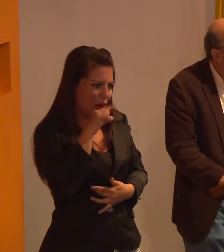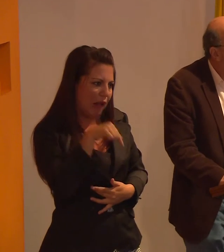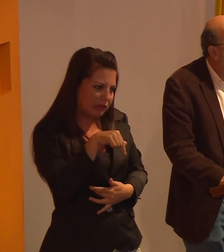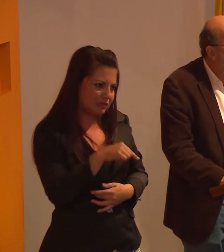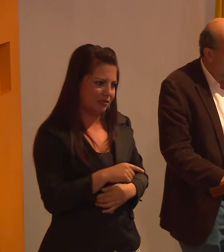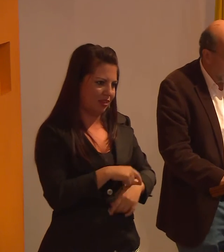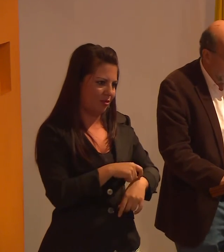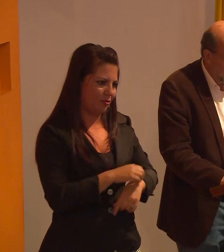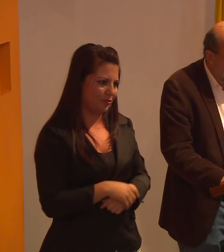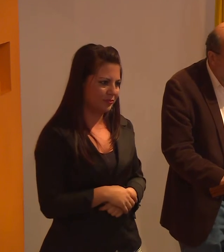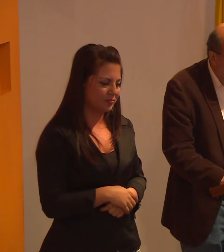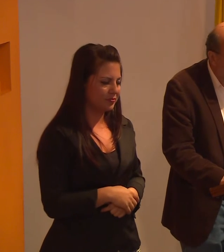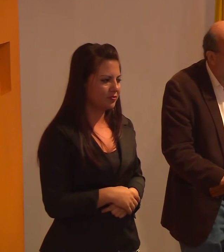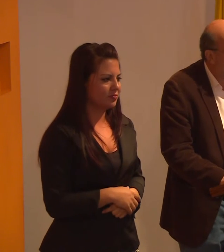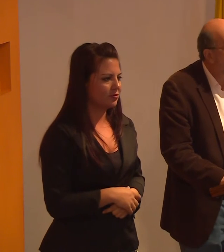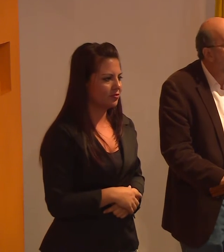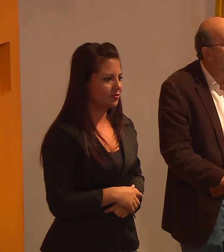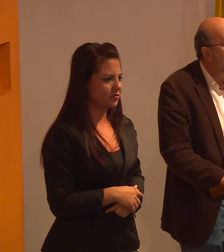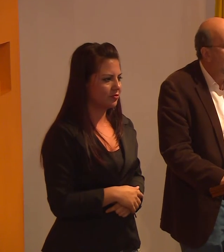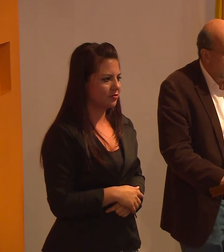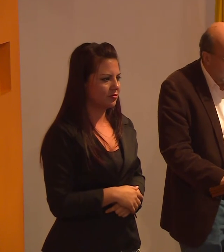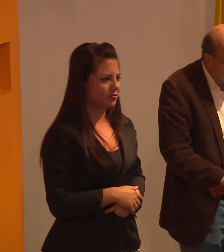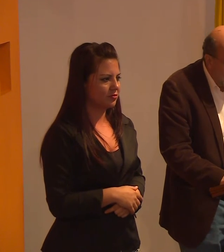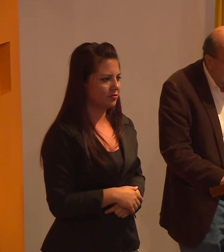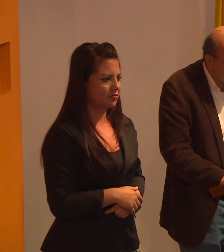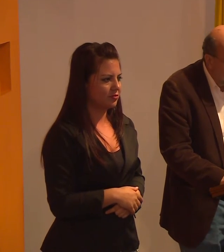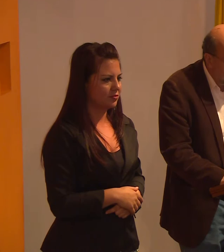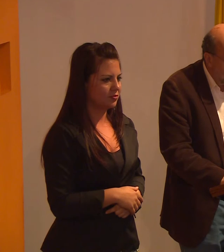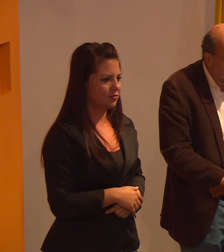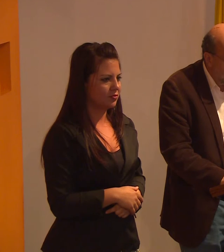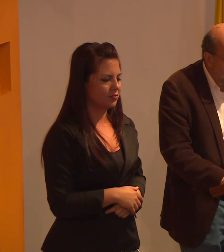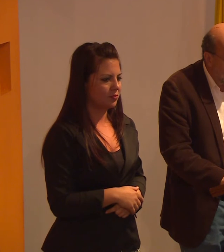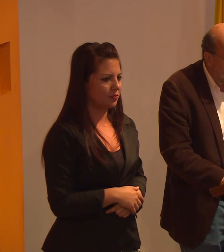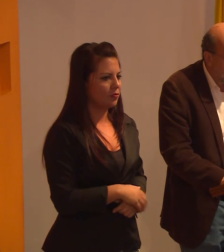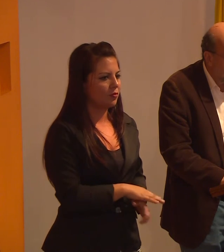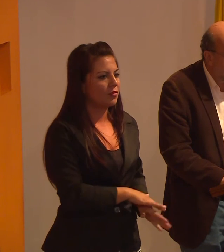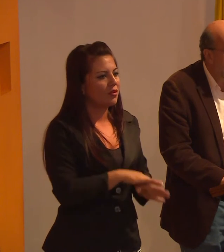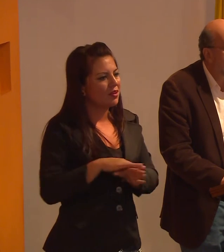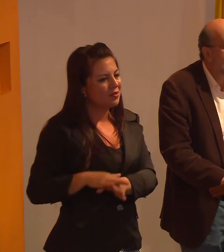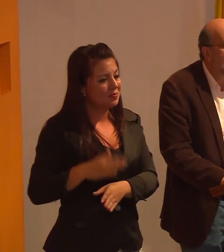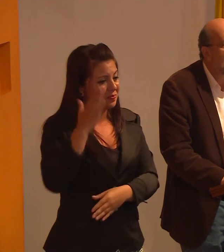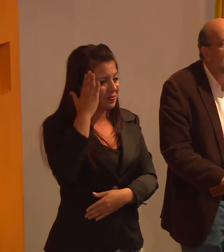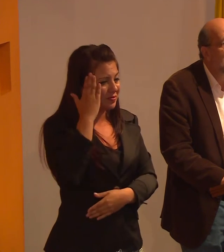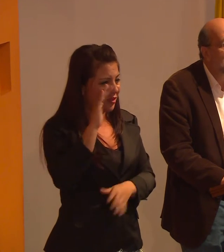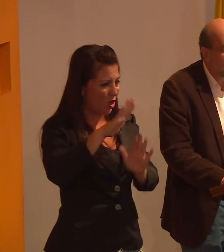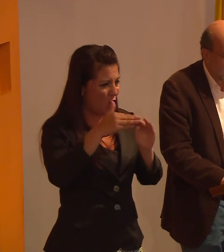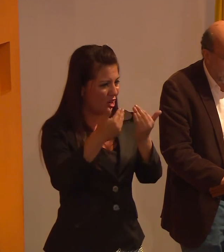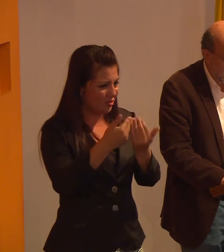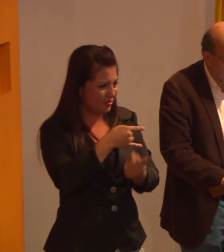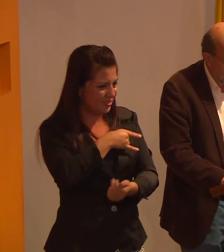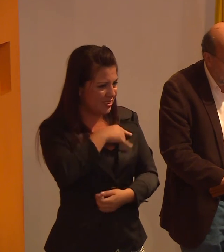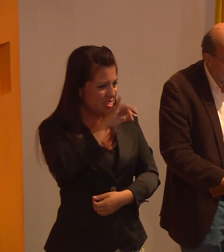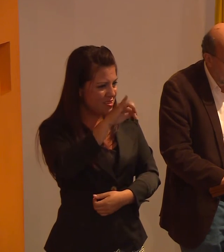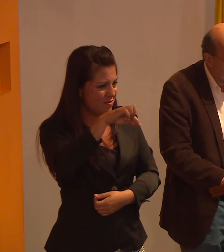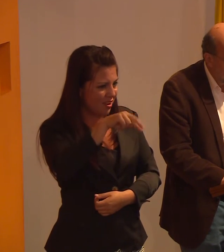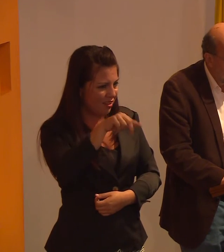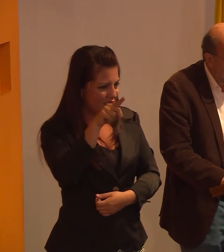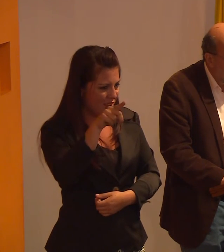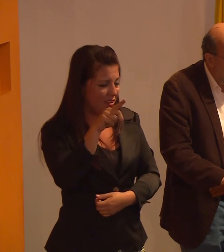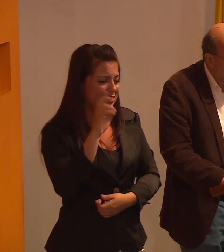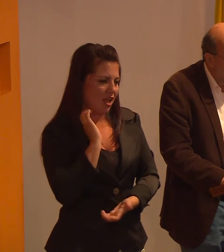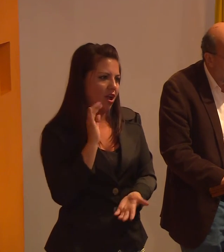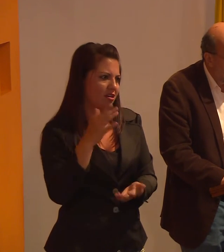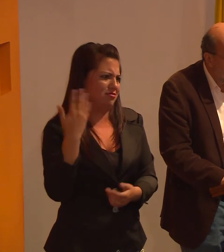En el IPN, por su parte, saldamos una deuda que se convertía en histórica.